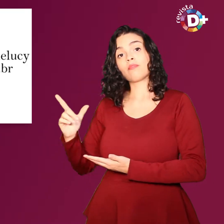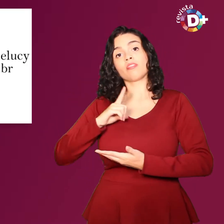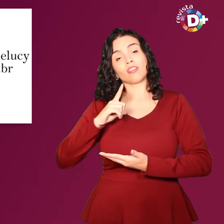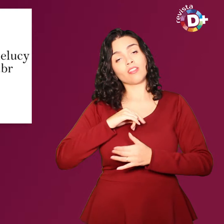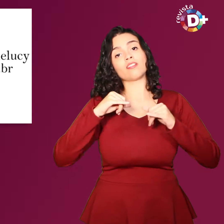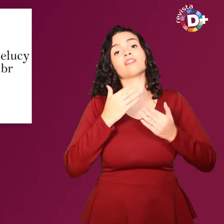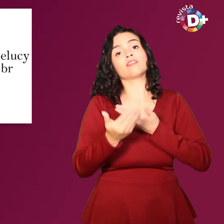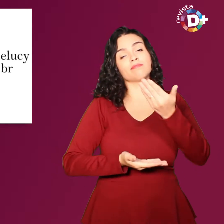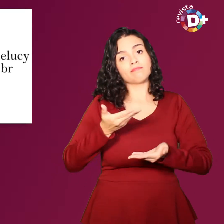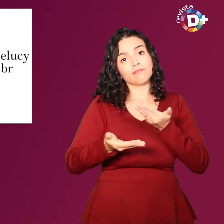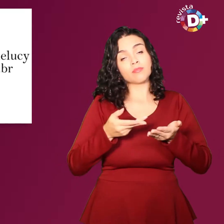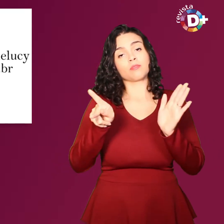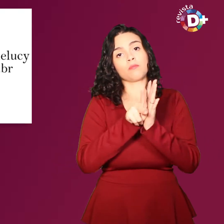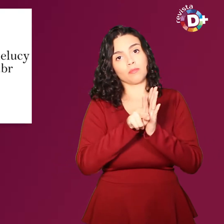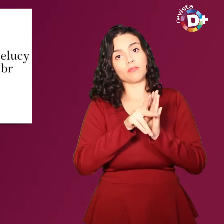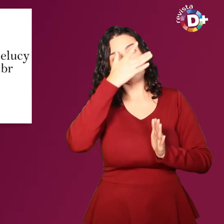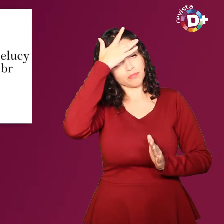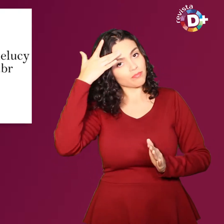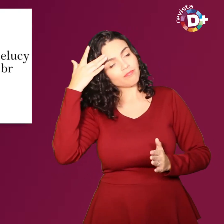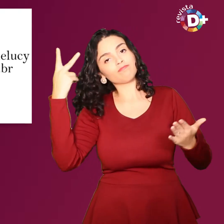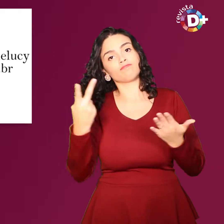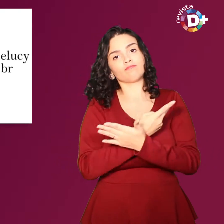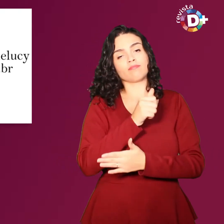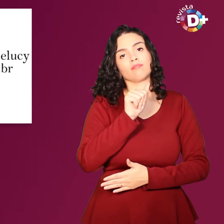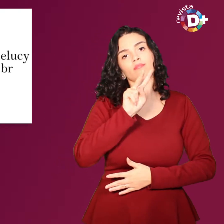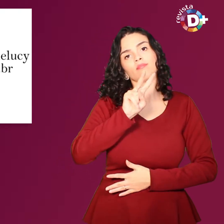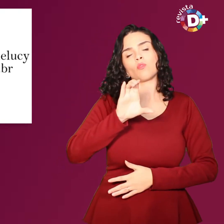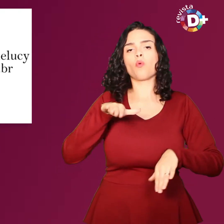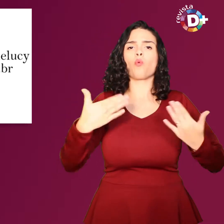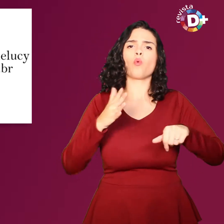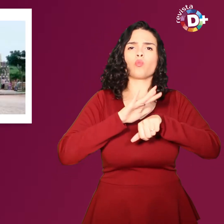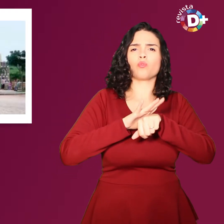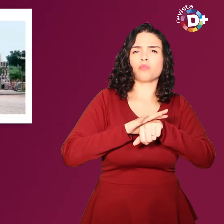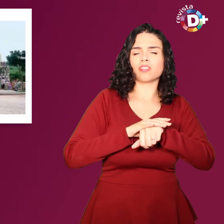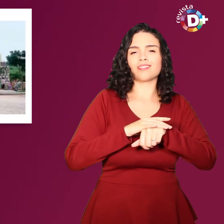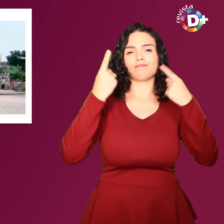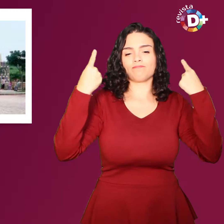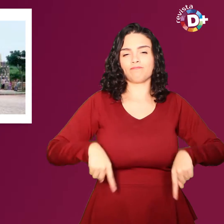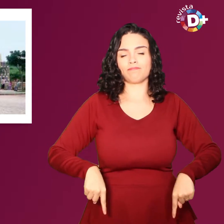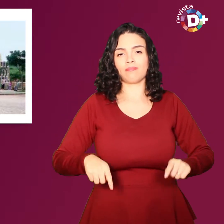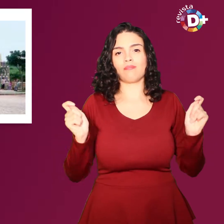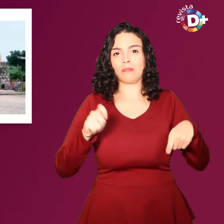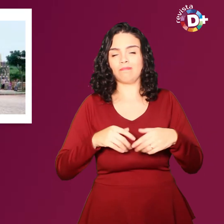oferece esse serviço às pessoas com deficiência ou doenças potencialmente incapacitantes por meio de uma equipe